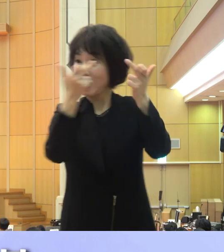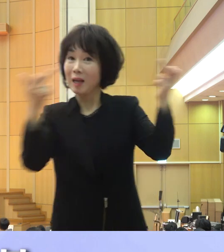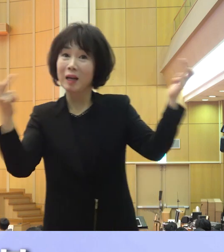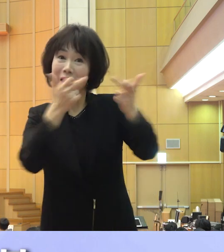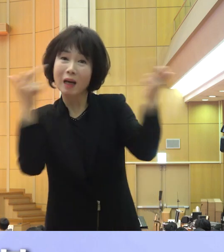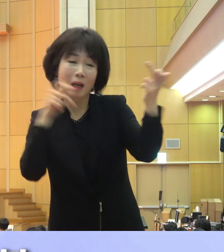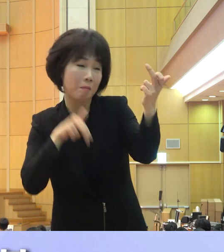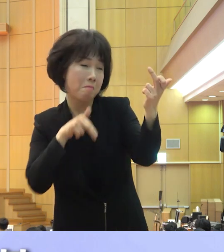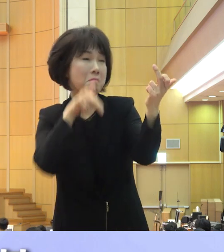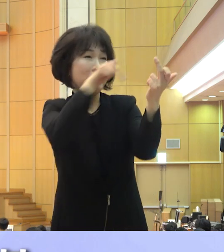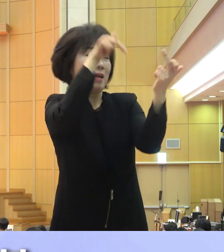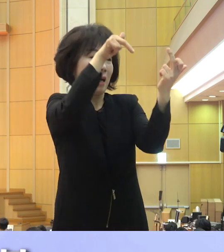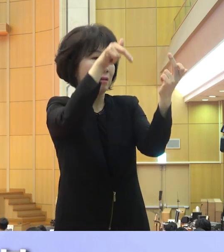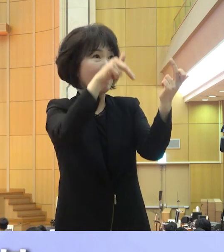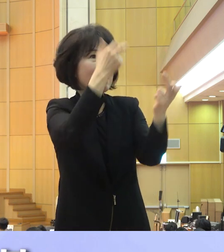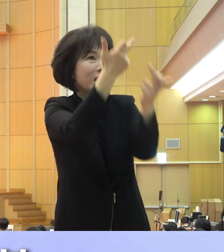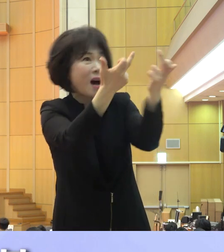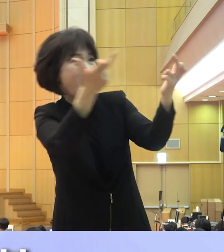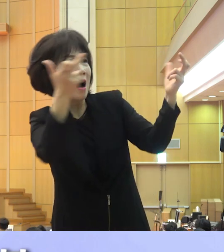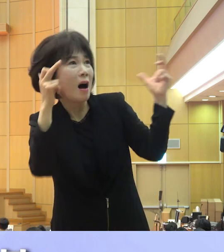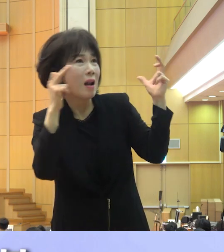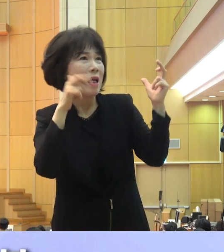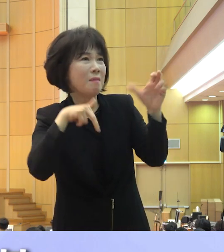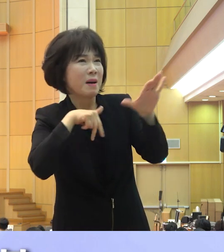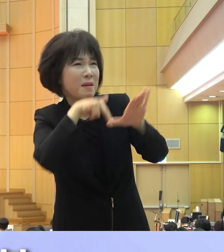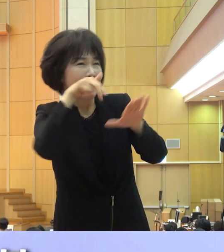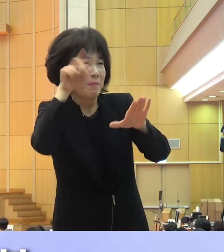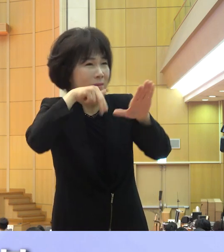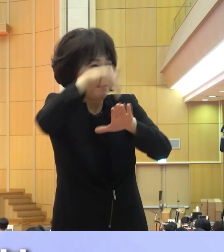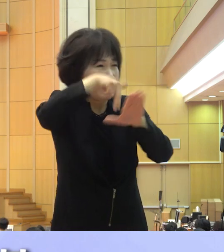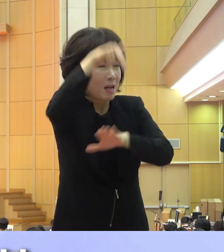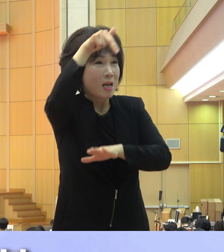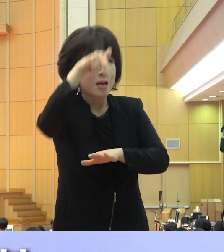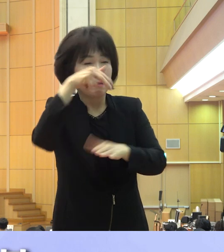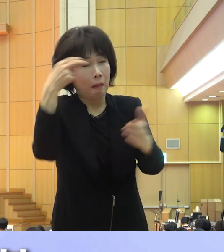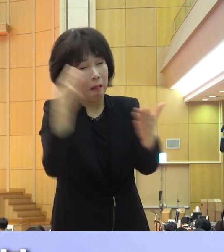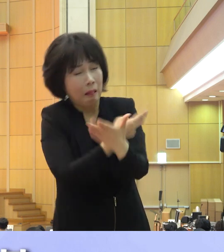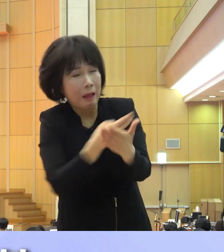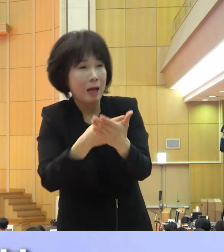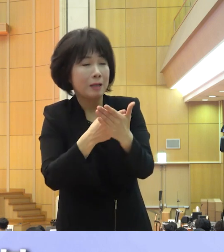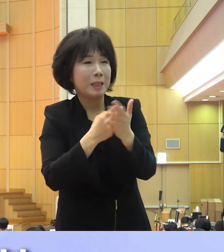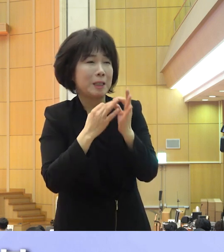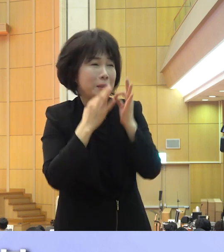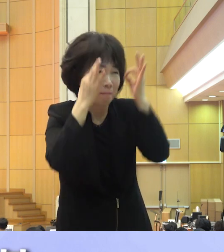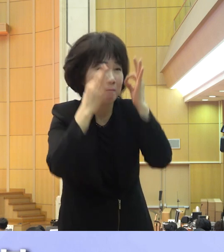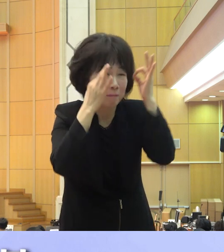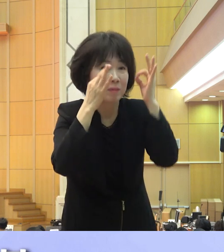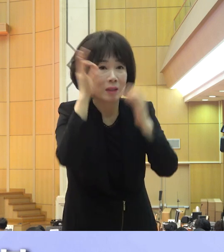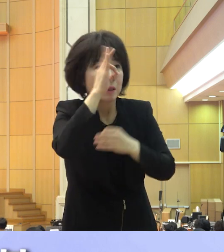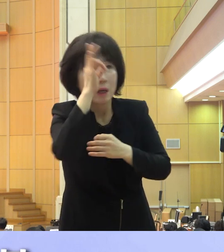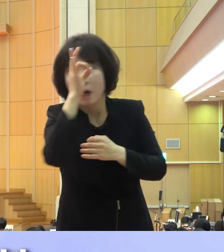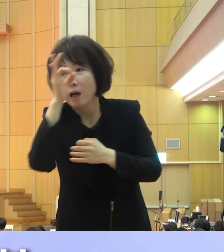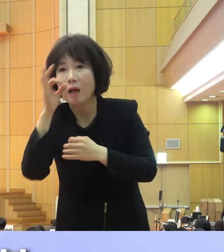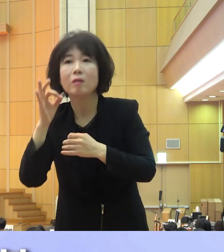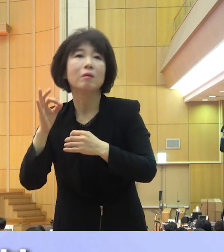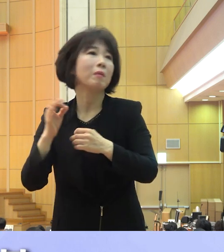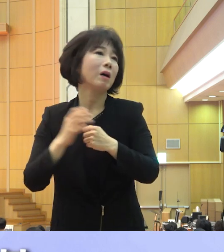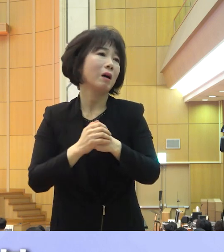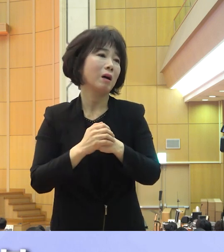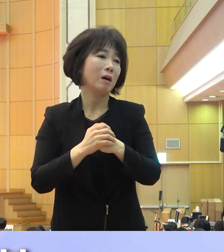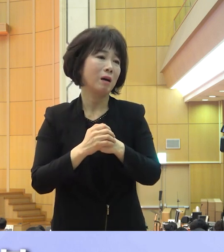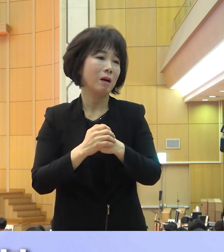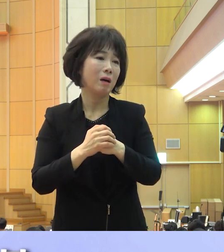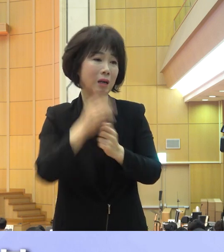다녔습니다. 그 험악한 산에 가서 미끄러지고 자빠지고 굴르고 그냥 넘어지고 자빠지고 하면서